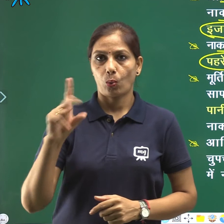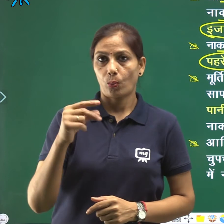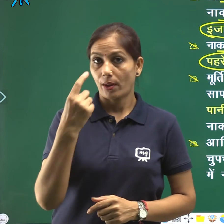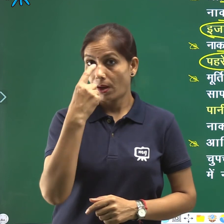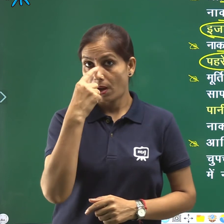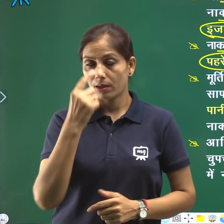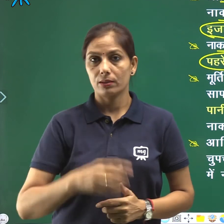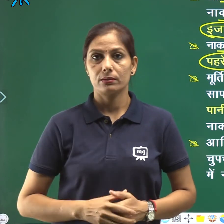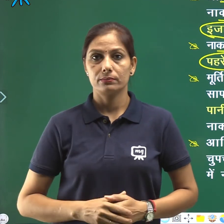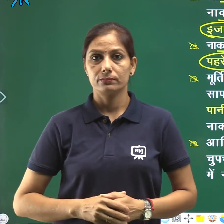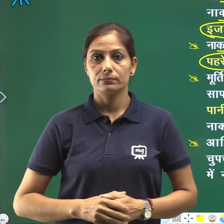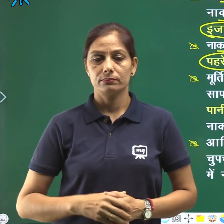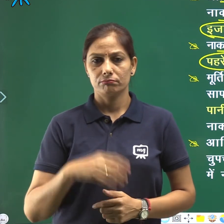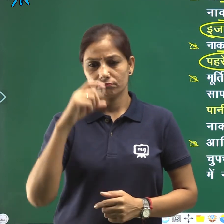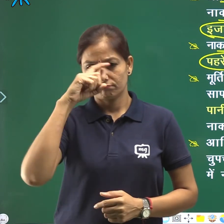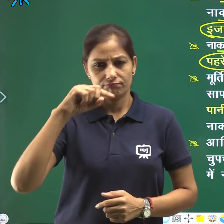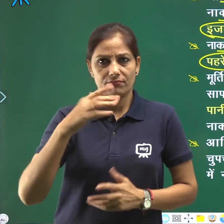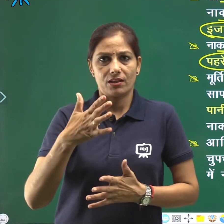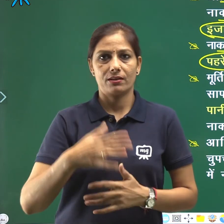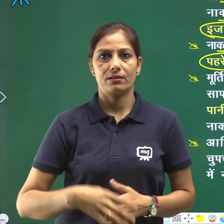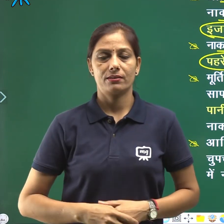नाक नहीं काट दे।